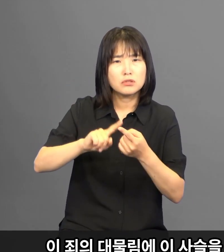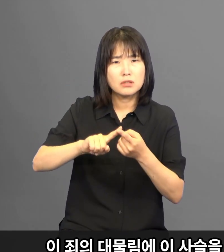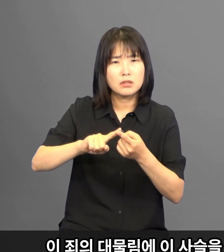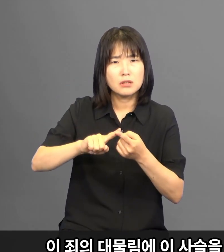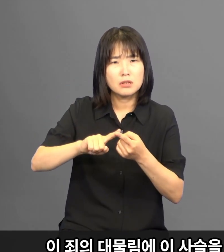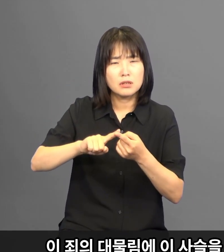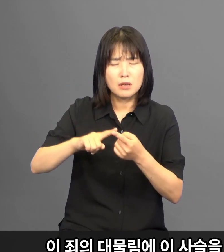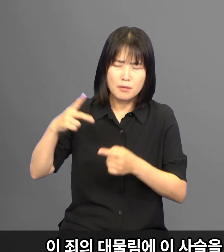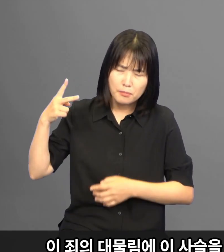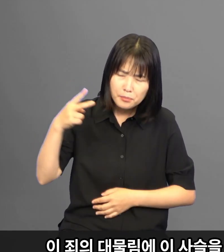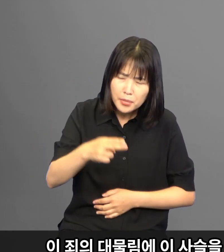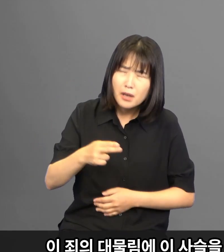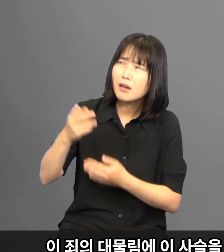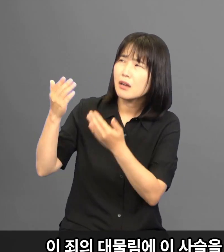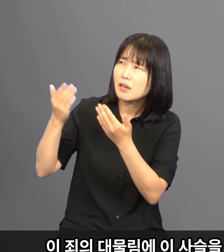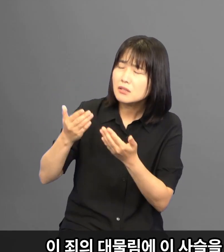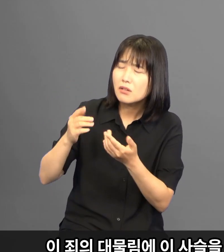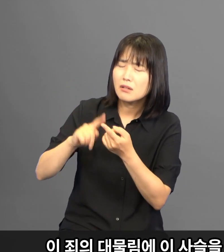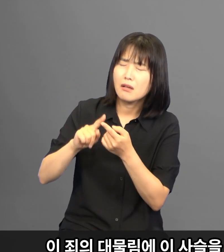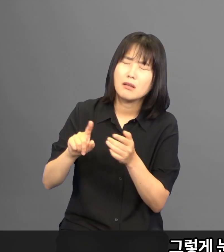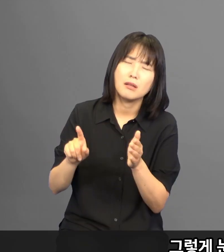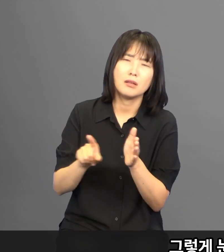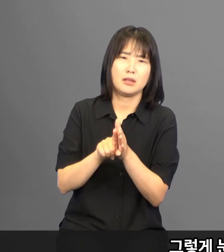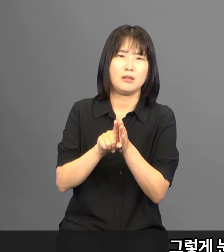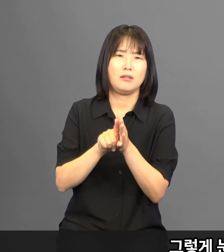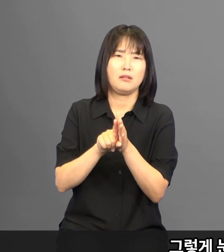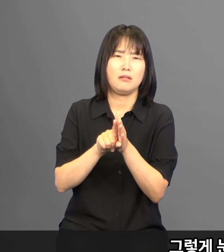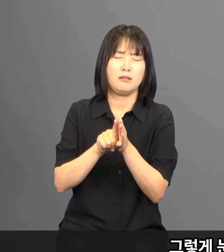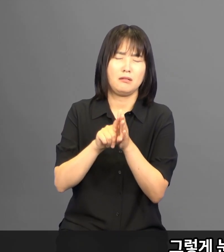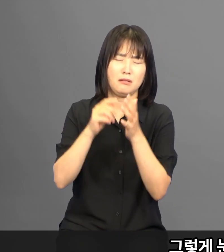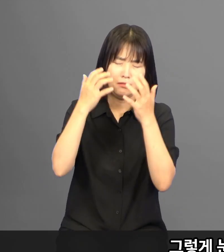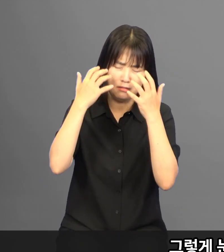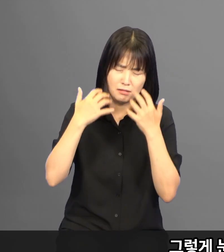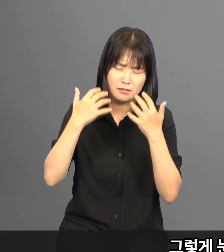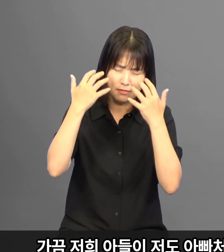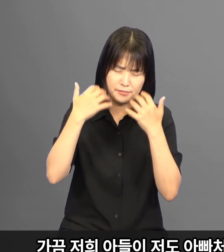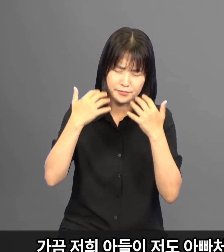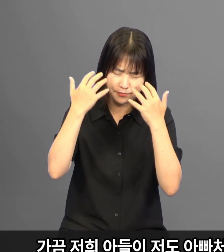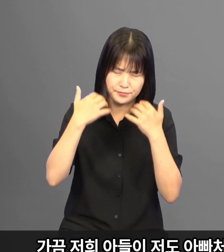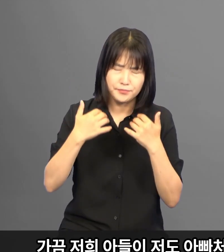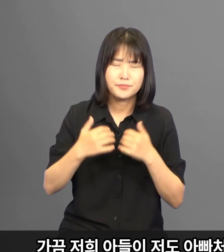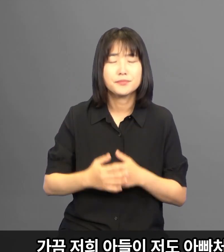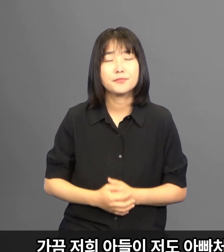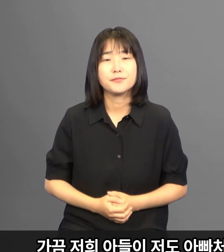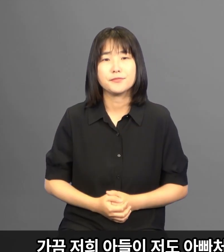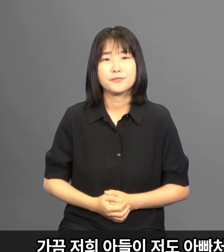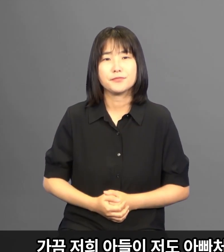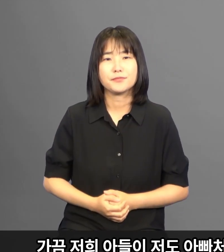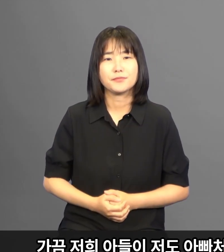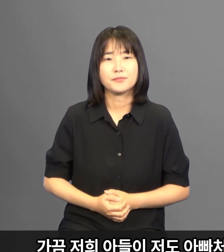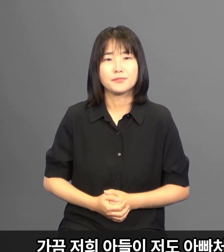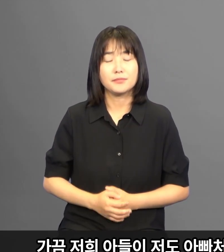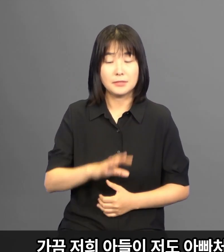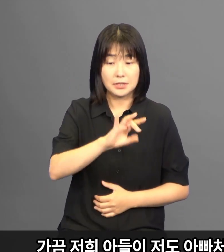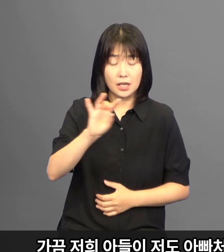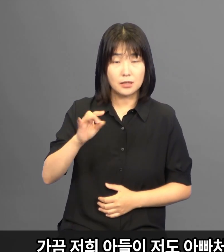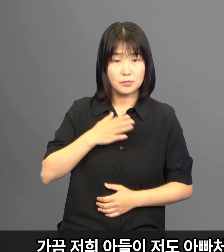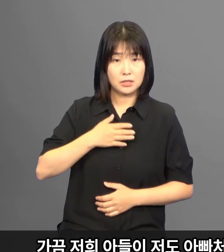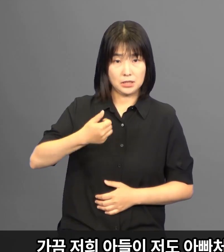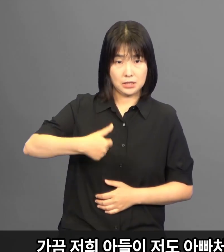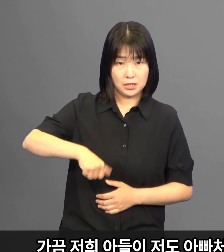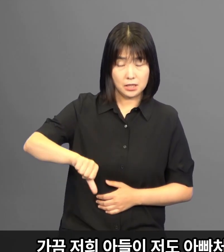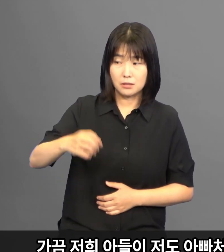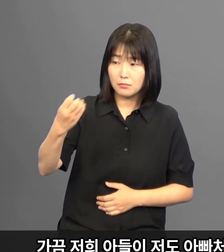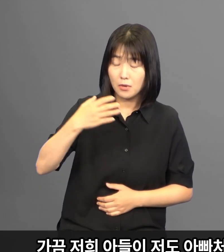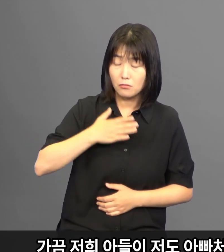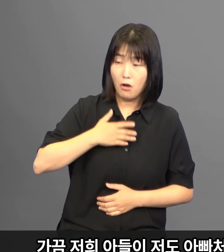사슬을 끊어 주셨구나 하는 것이 믿어져서 그렇게 눈물이 나더래요. 가끔 저희 아들이 저도 아빠처럼